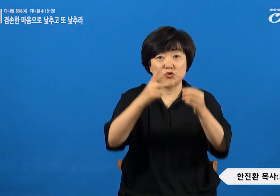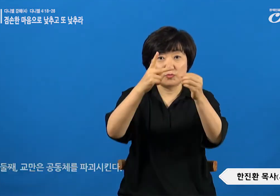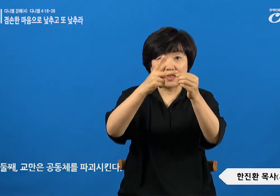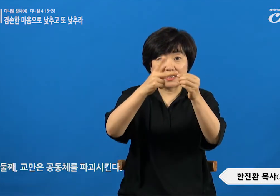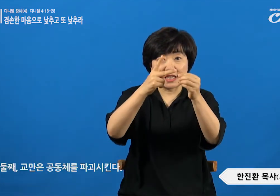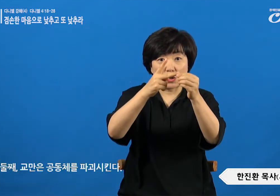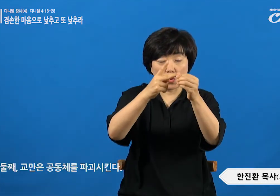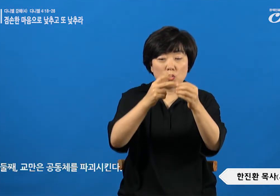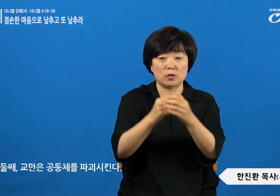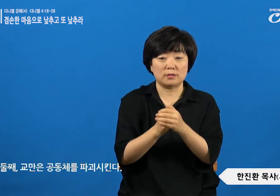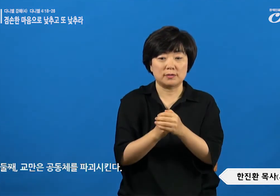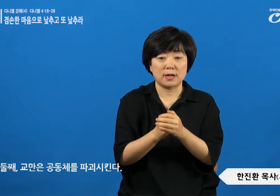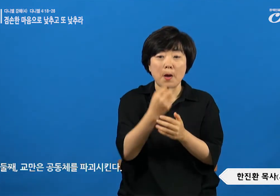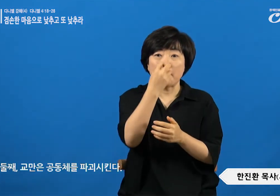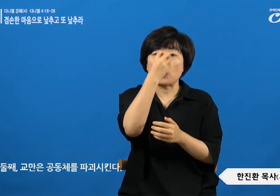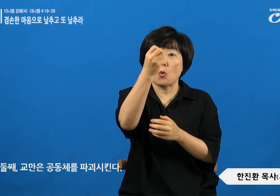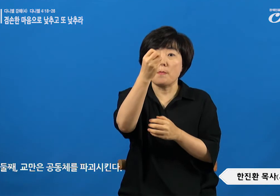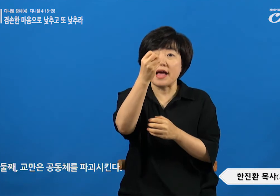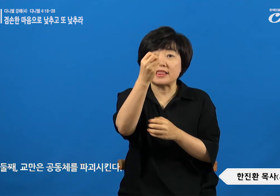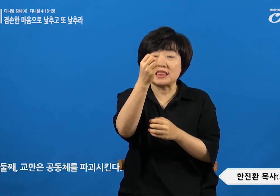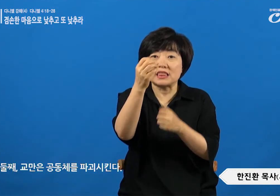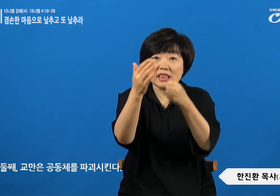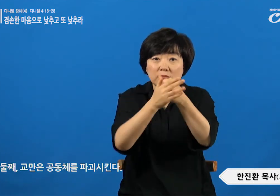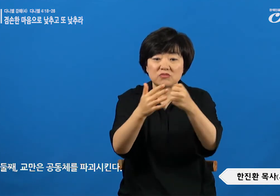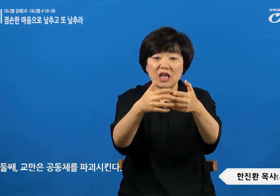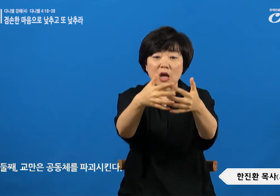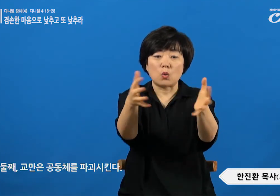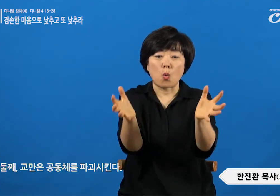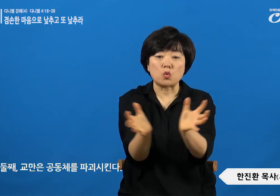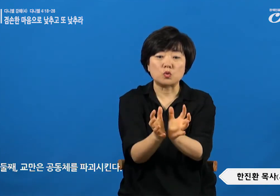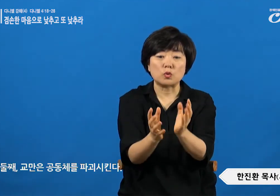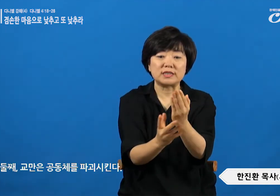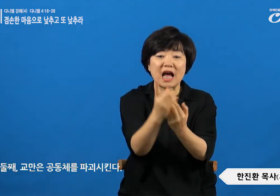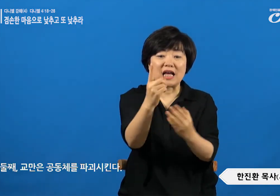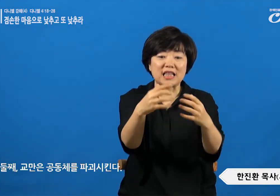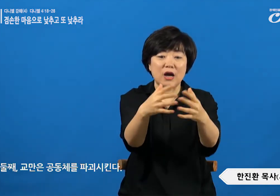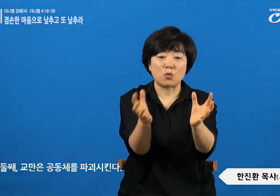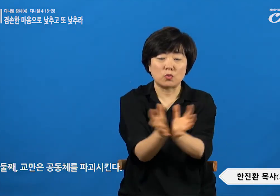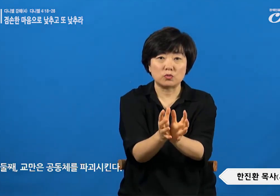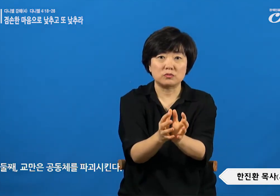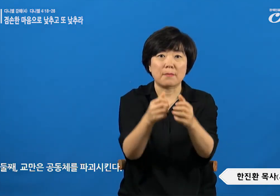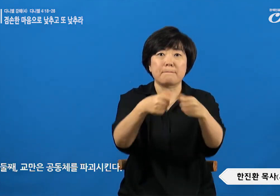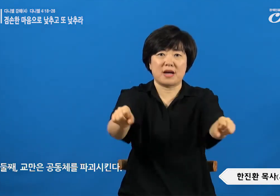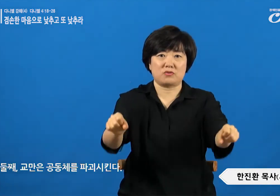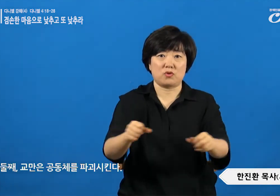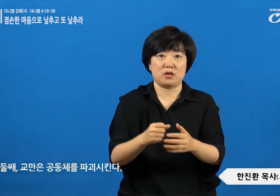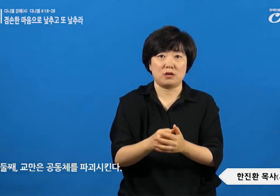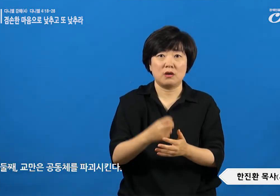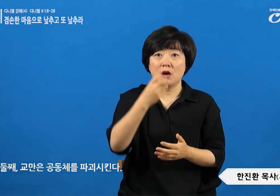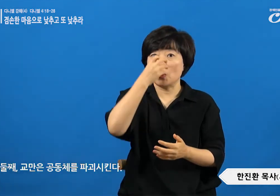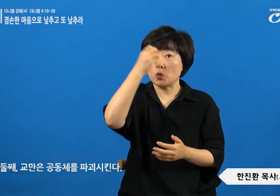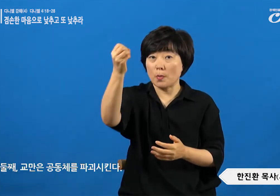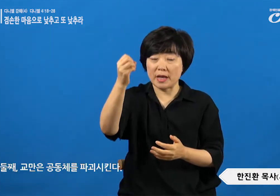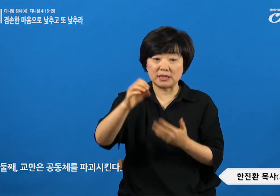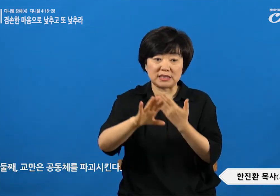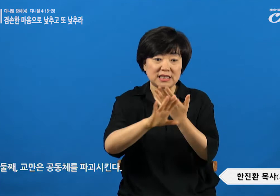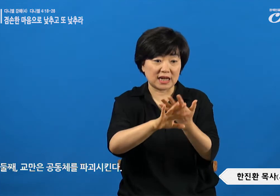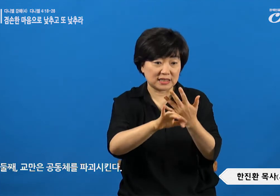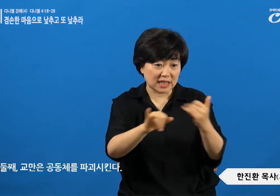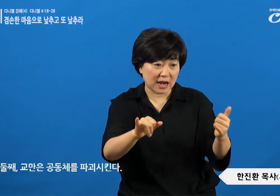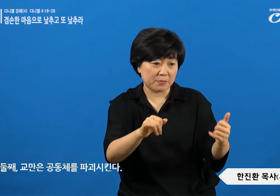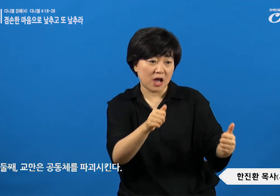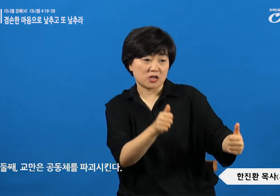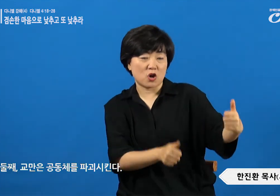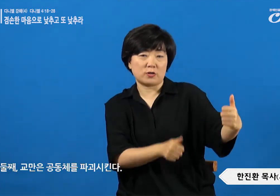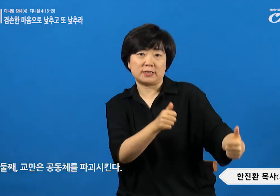둘째로, 교만은 공동체를 파괴시키기 때문에 그래서 교만이 무섭습니다. 교만은 늘 다른